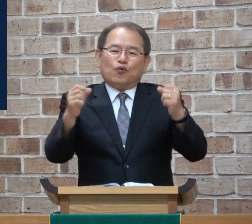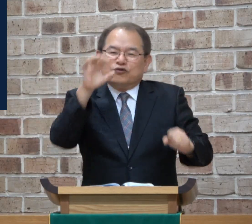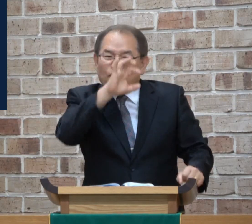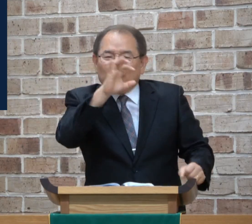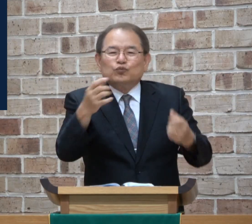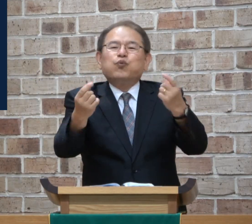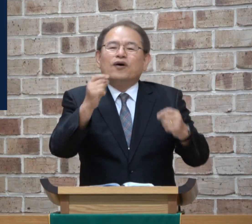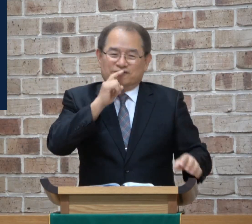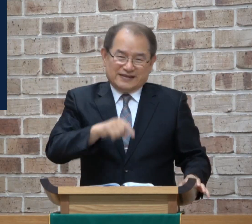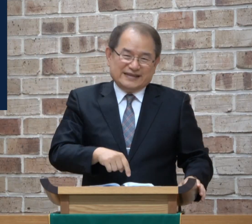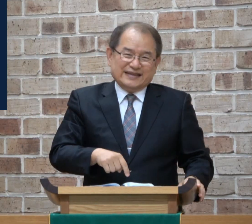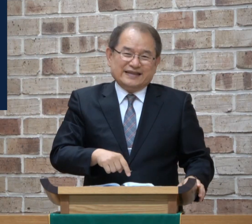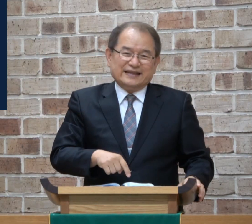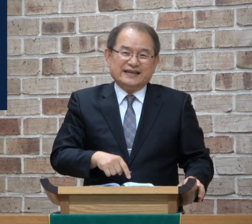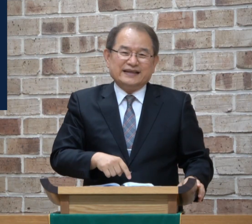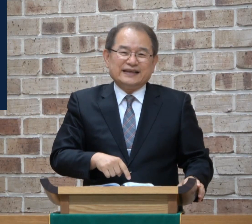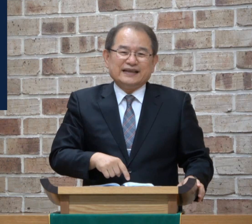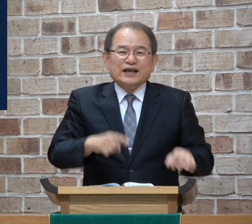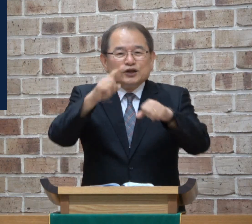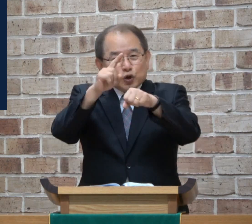신앙을 운동이라고 생각하시면 되겠습니다.